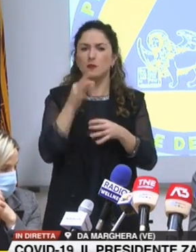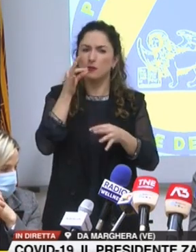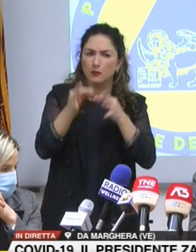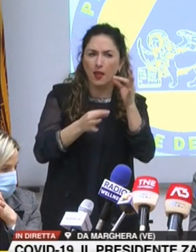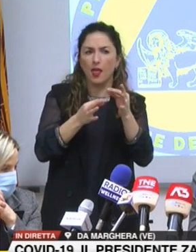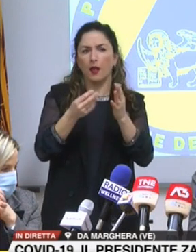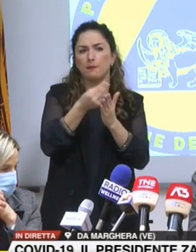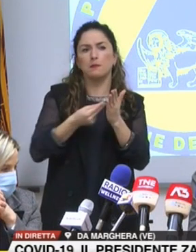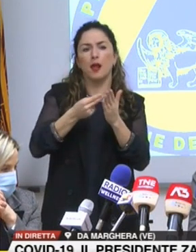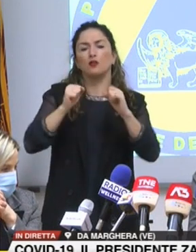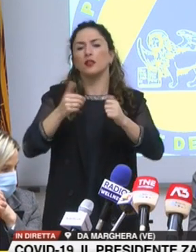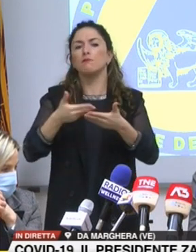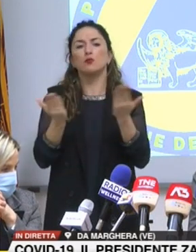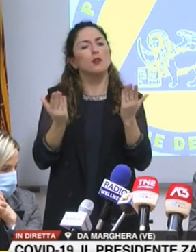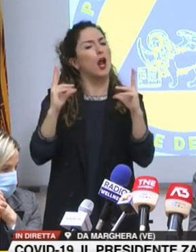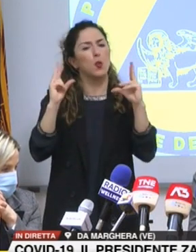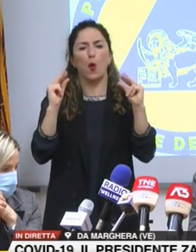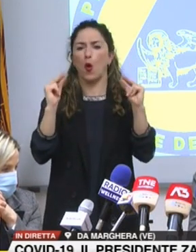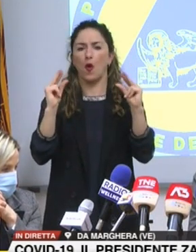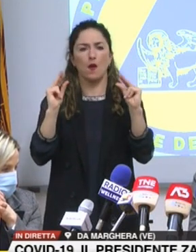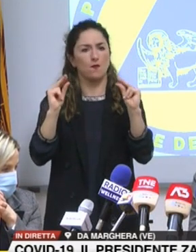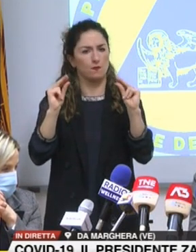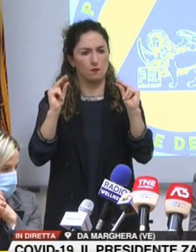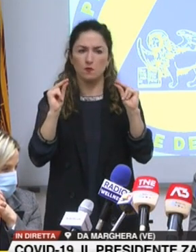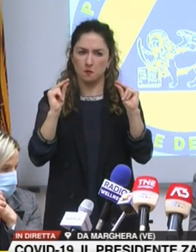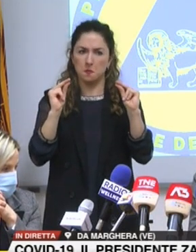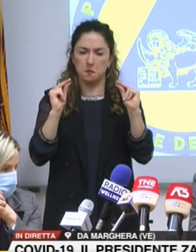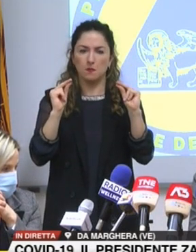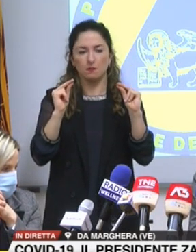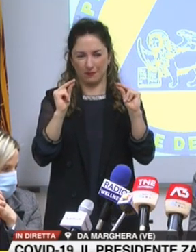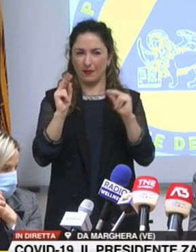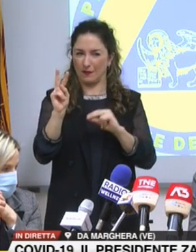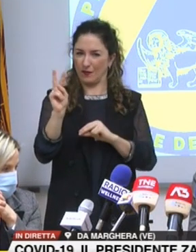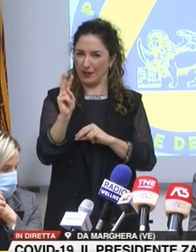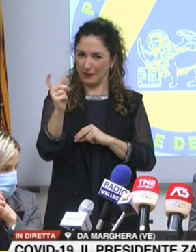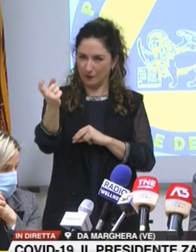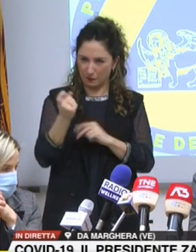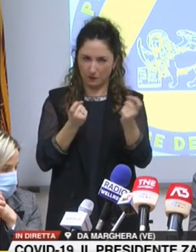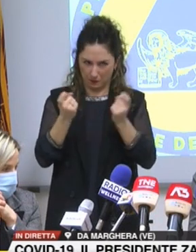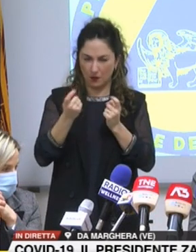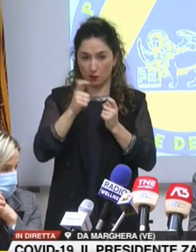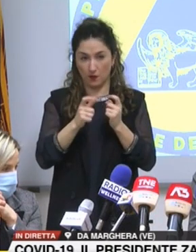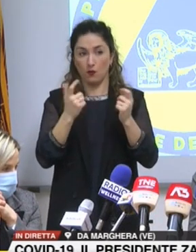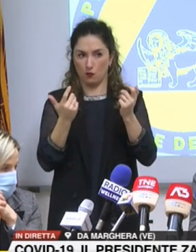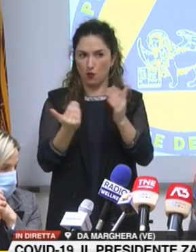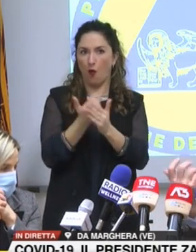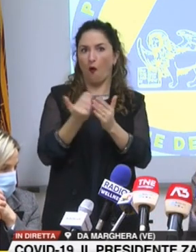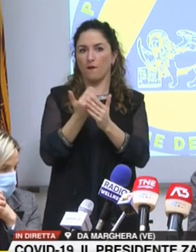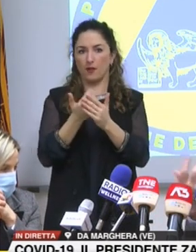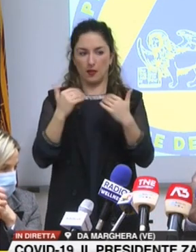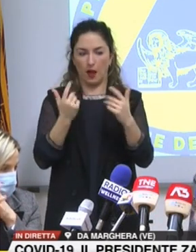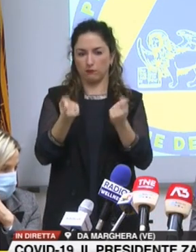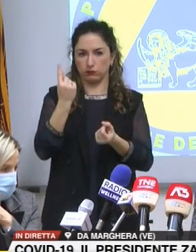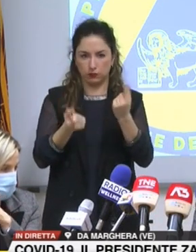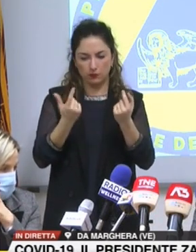di sanità pubblica innovativo, veramente vi invito a venerdì, perché venerdì avremo delle grosse novità sulle quali noi abbiamo